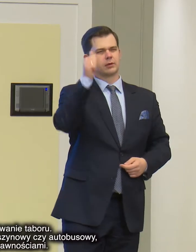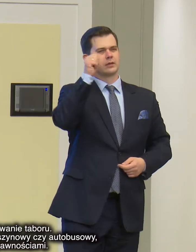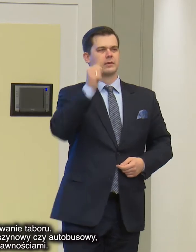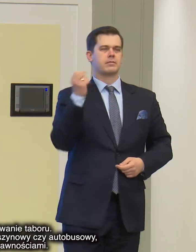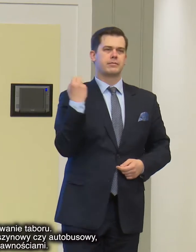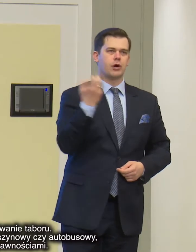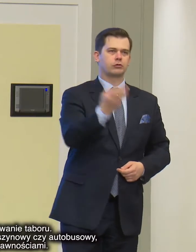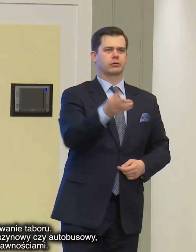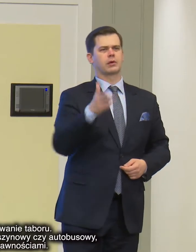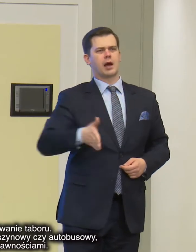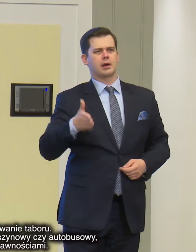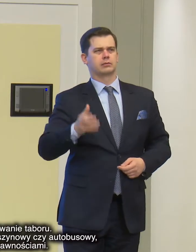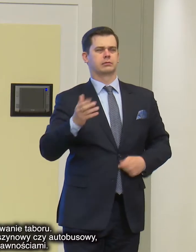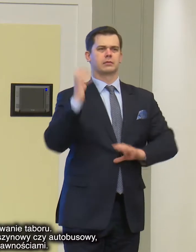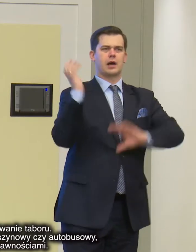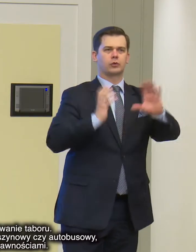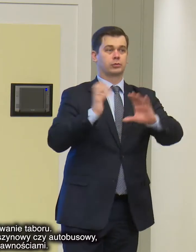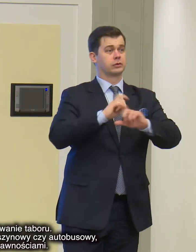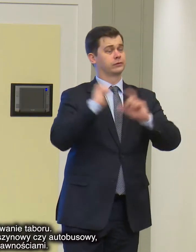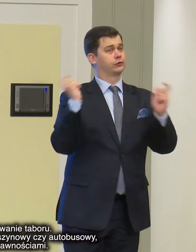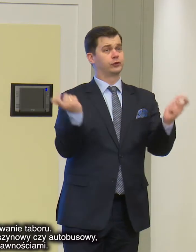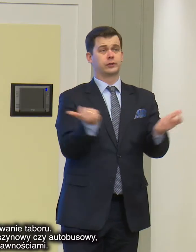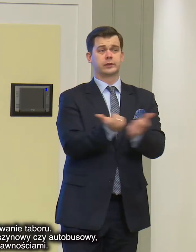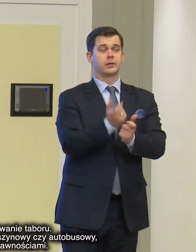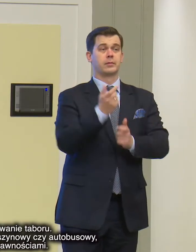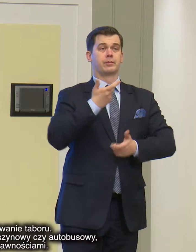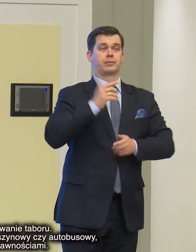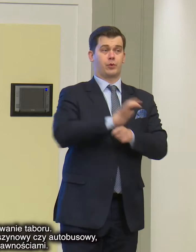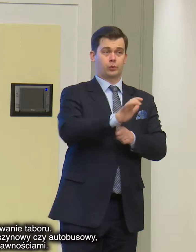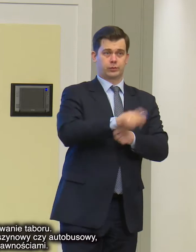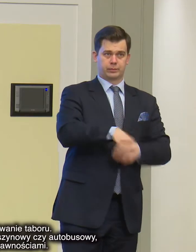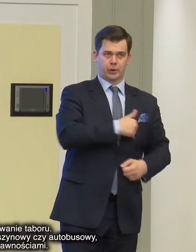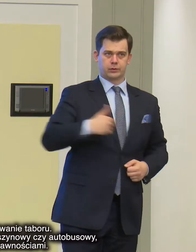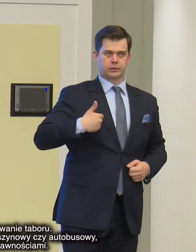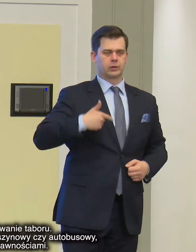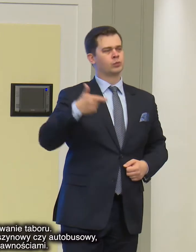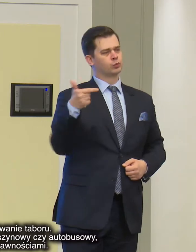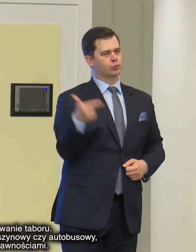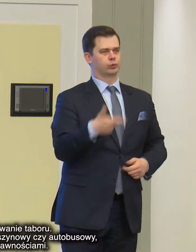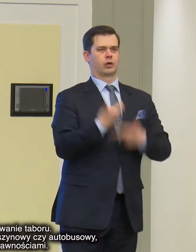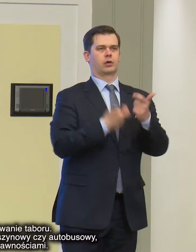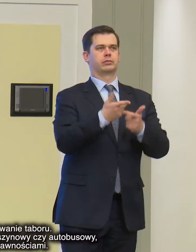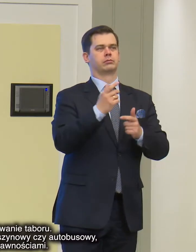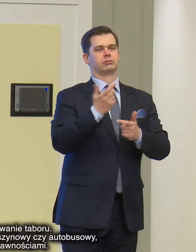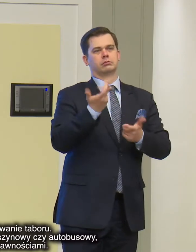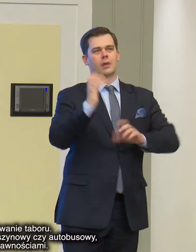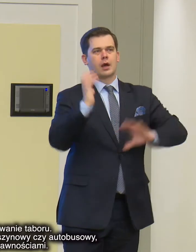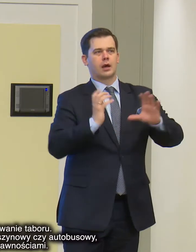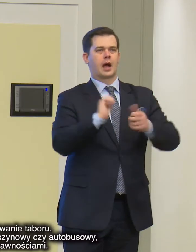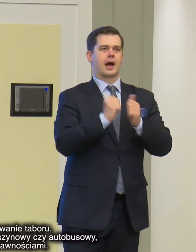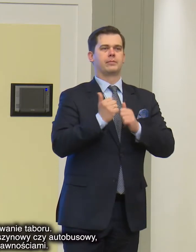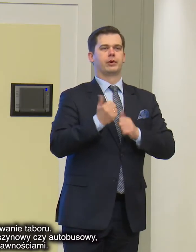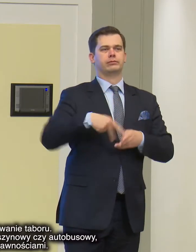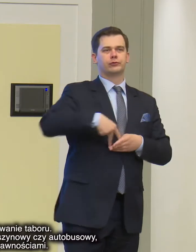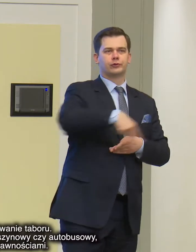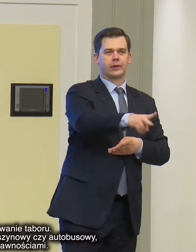wszystkie pojazdy, które są produkowane w Polsce, były pojazdami, czy to transport, czy to tabor szynowy,